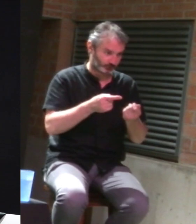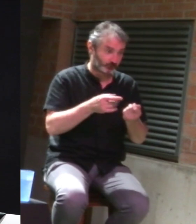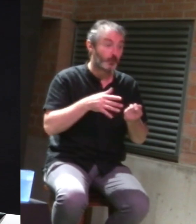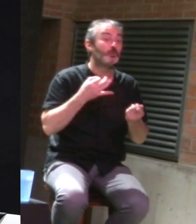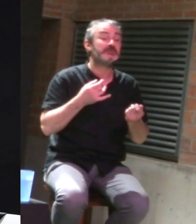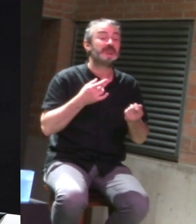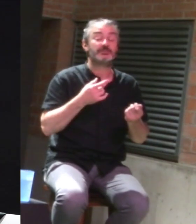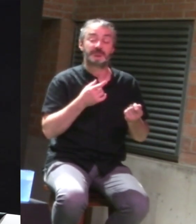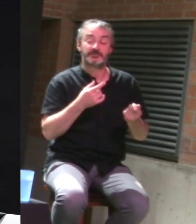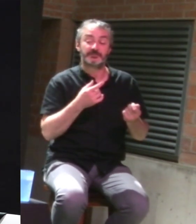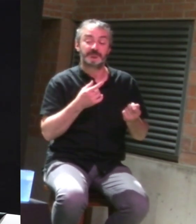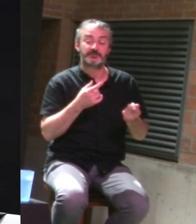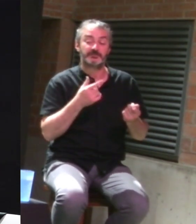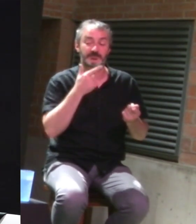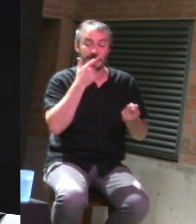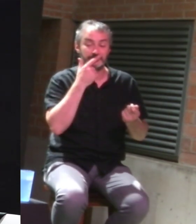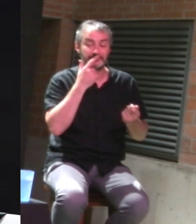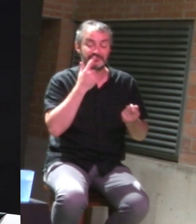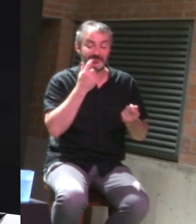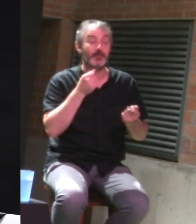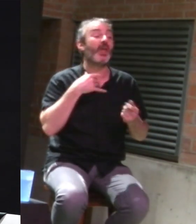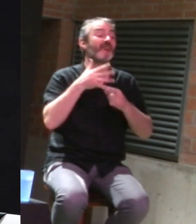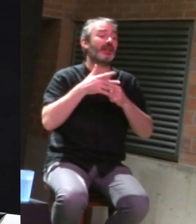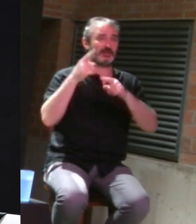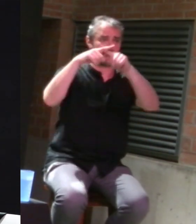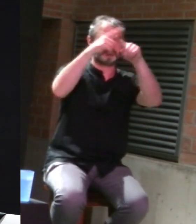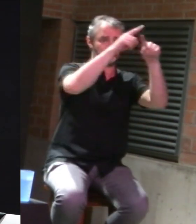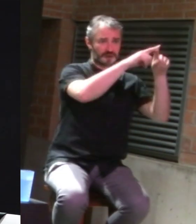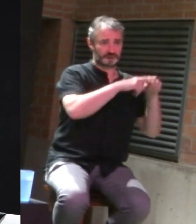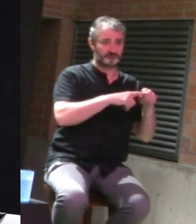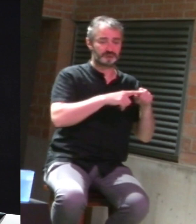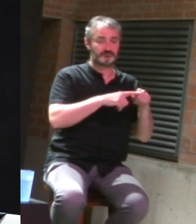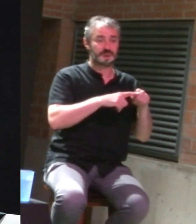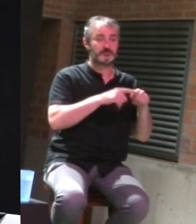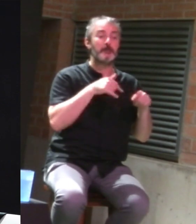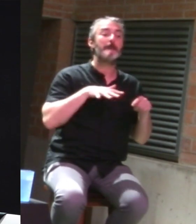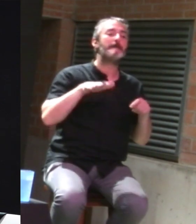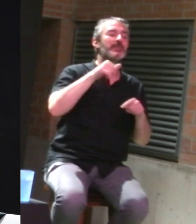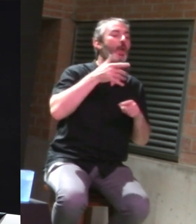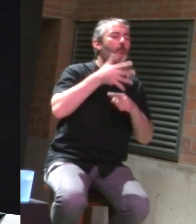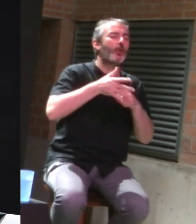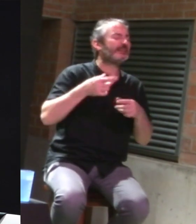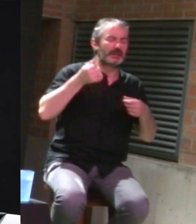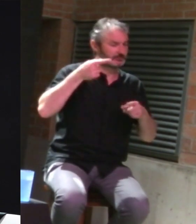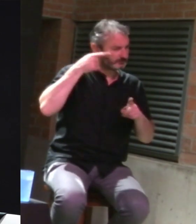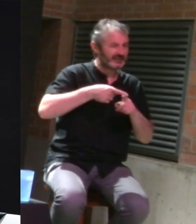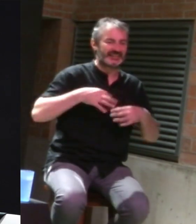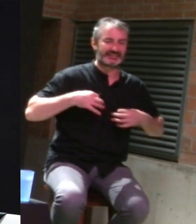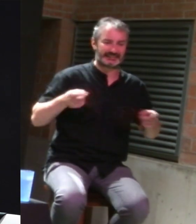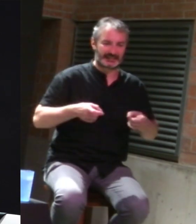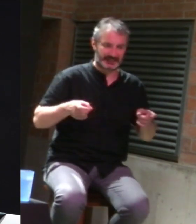una sèrie de diversificacions industrials amb el que seria tot el que és la producció tèxtil,